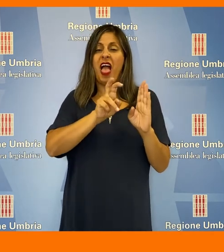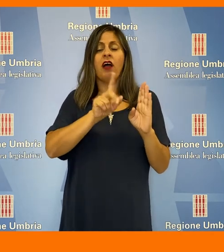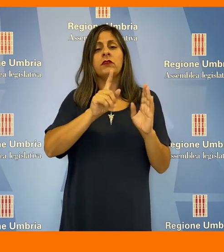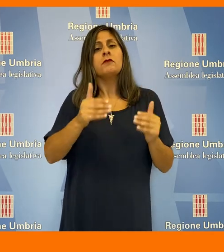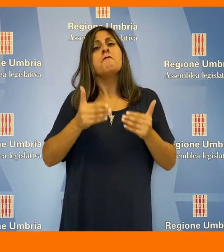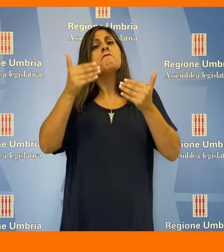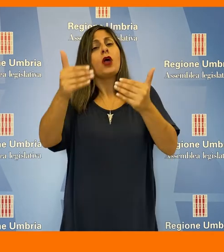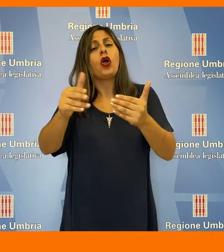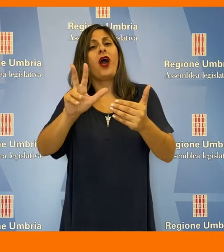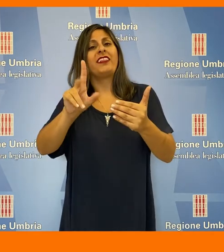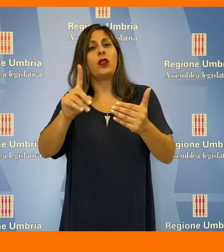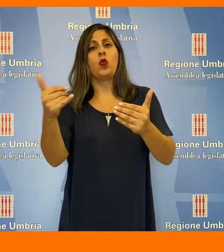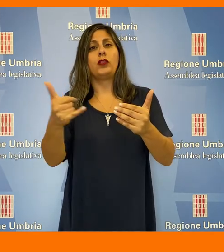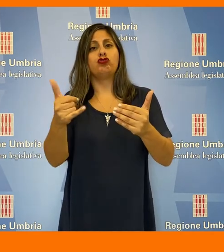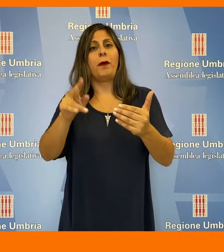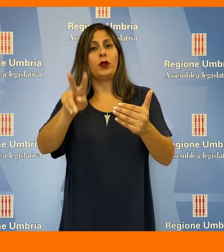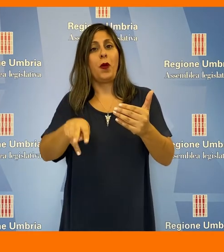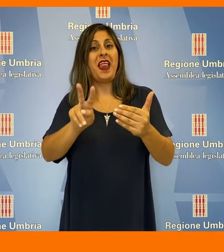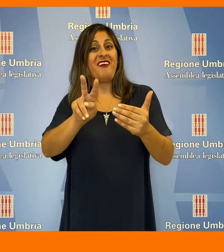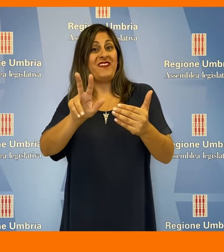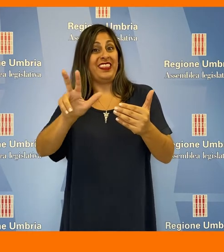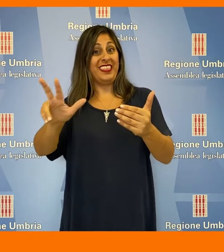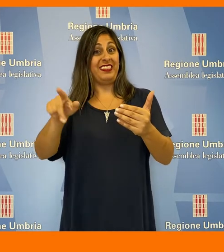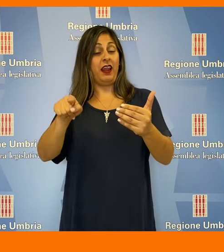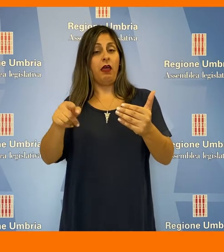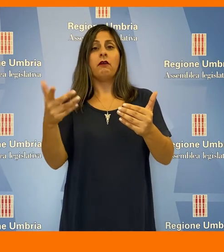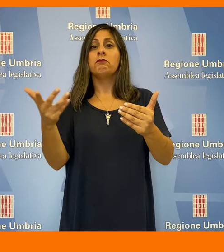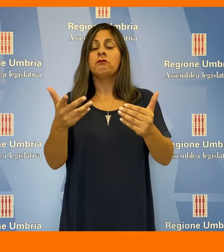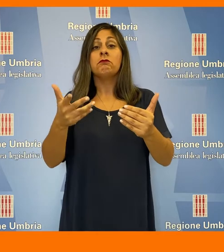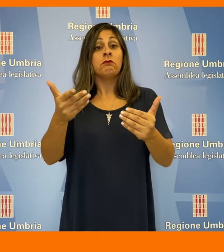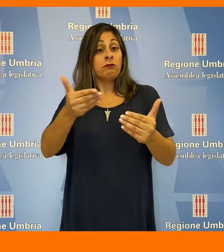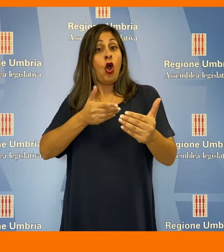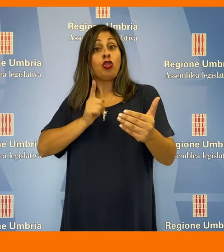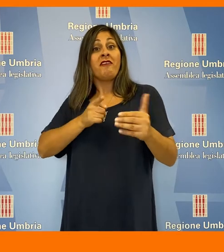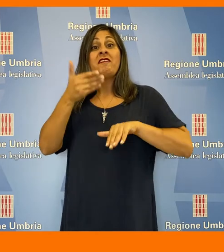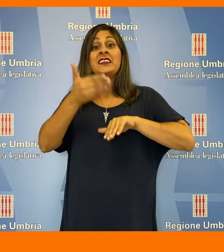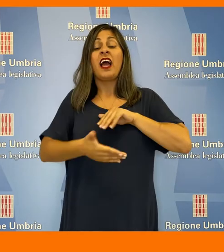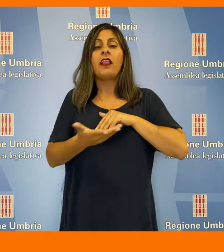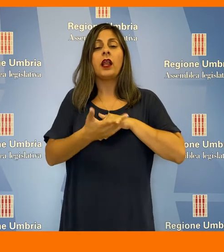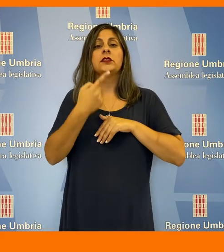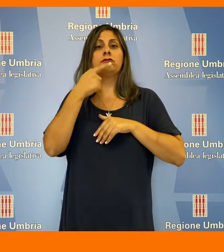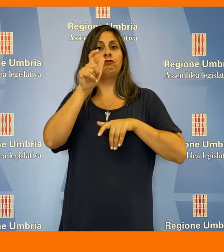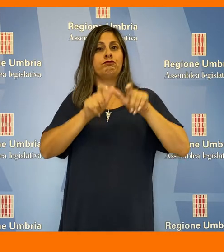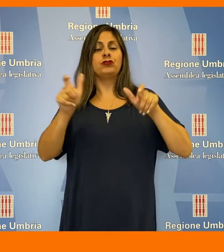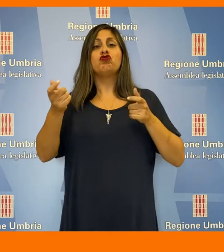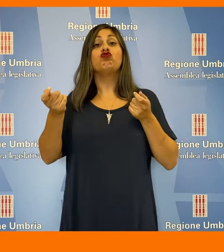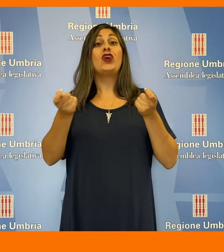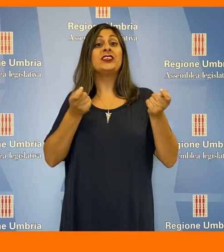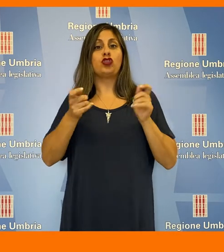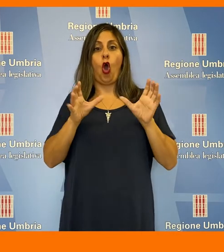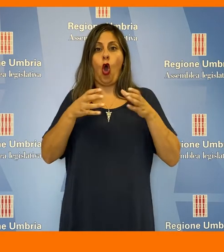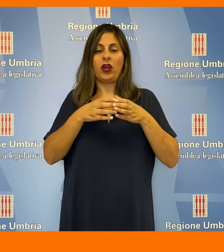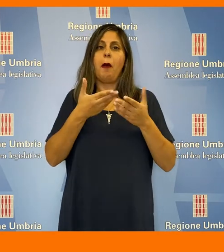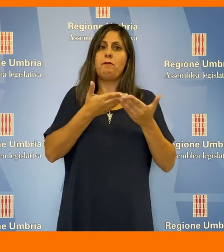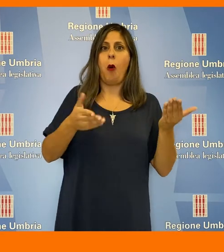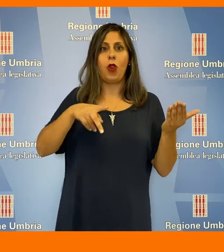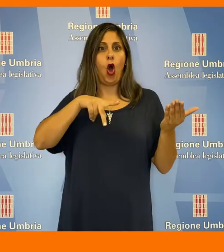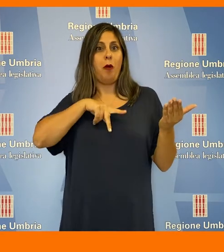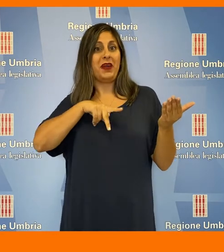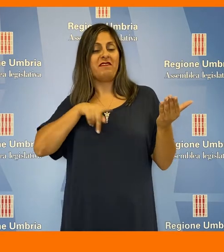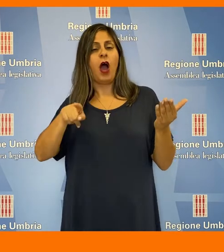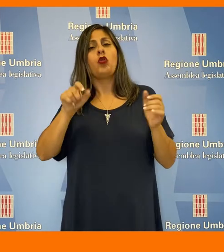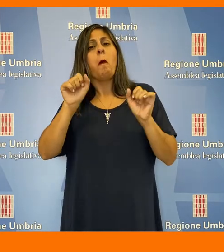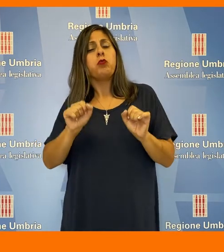al 31 dicembre 2023 dei termini entro cui i soggetti gestori, sia pubblici che privati,